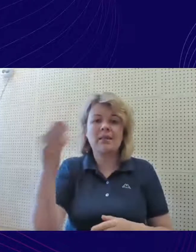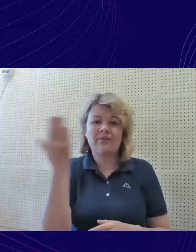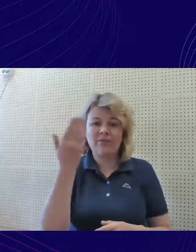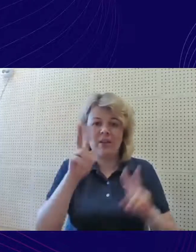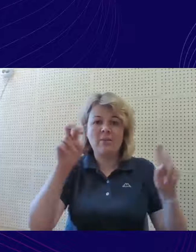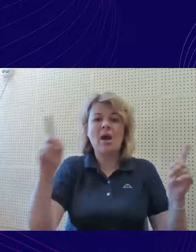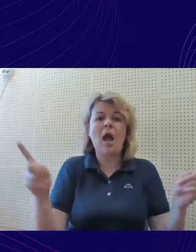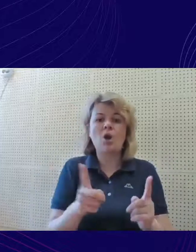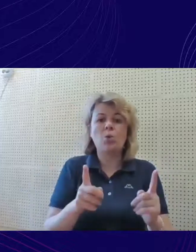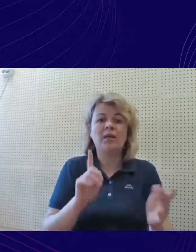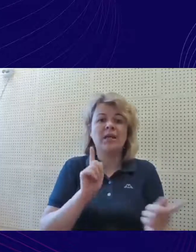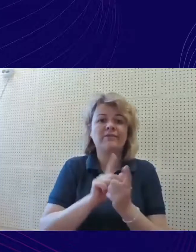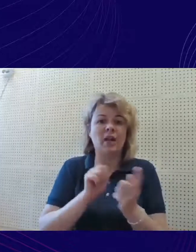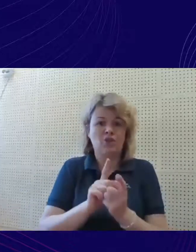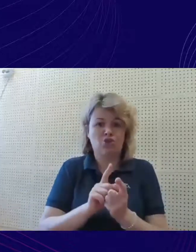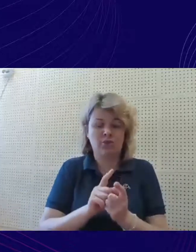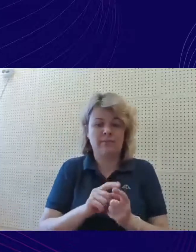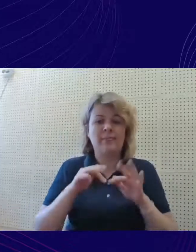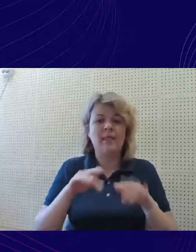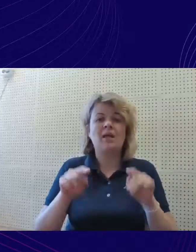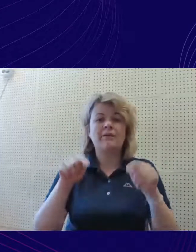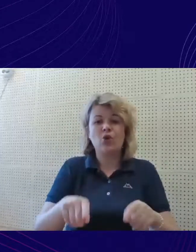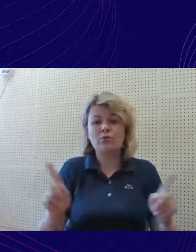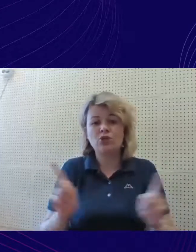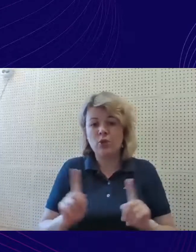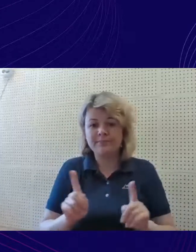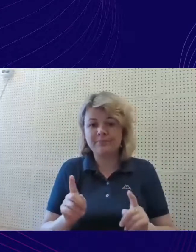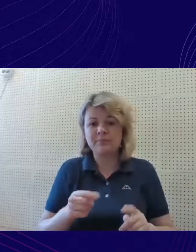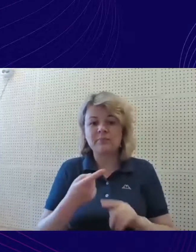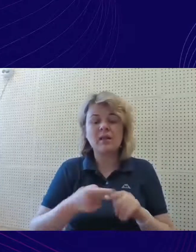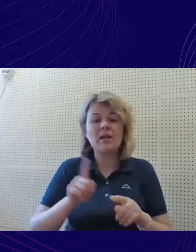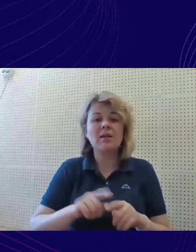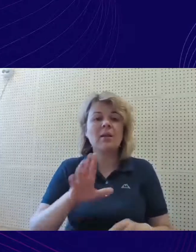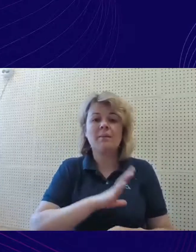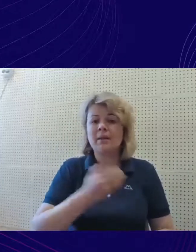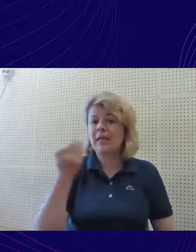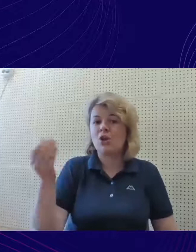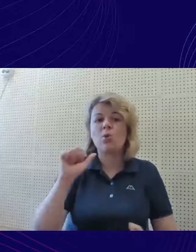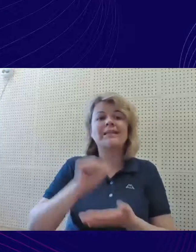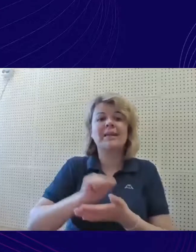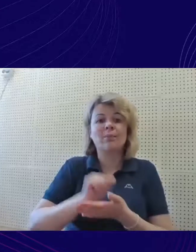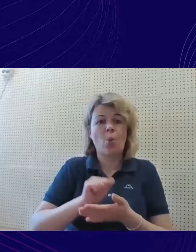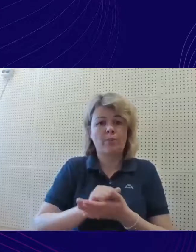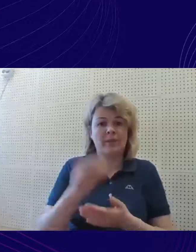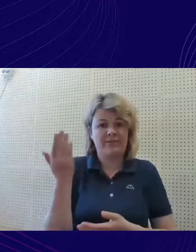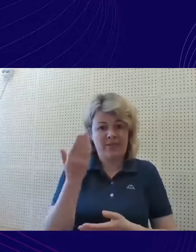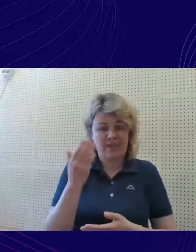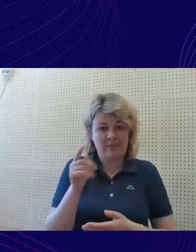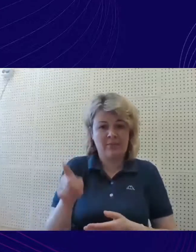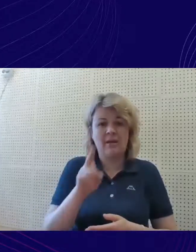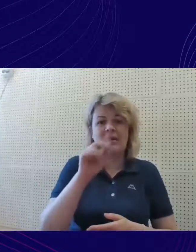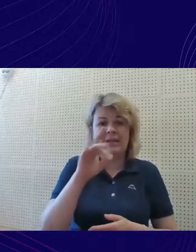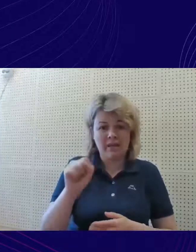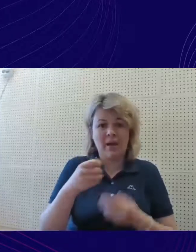«Короткие встречи». Дело в том, что это был ее дипломный фильм, она выпустилась из